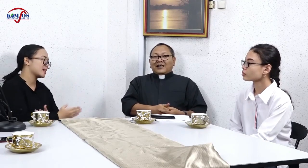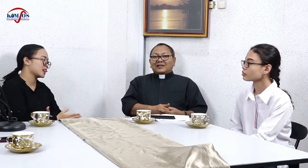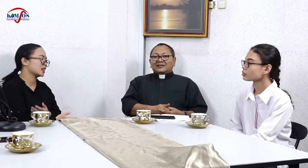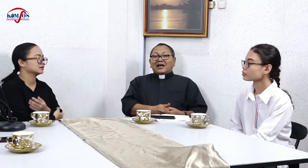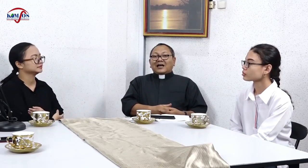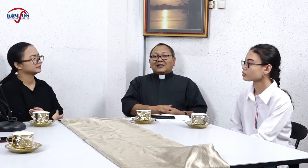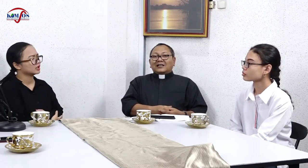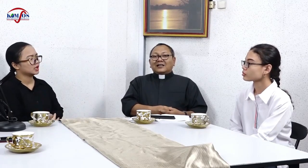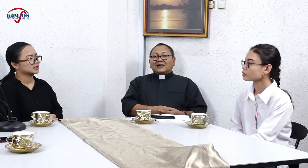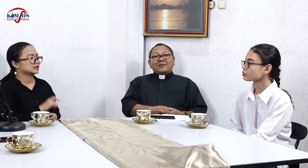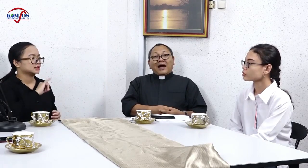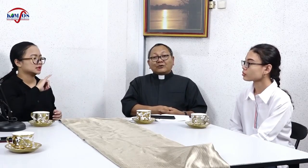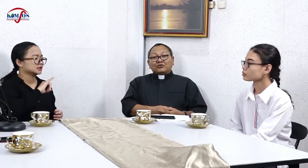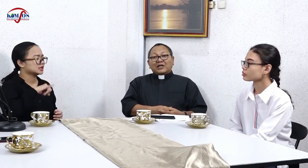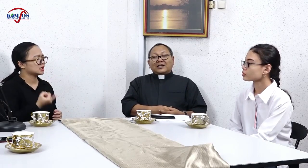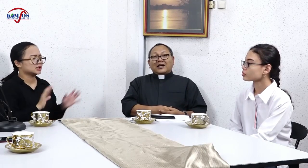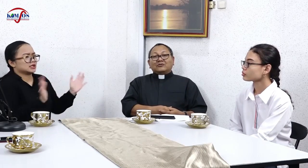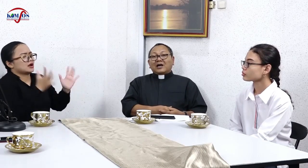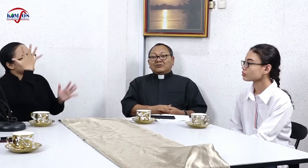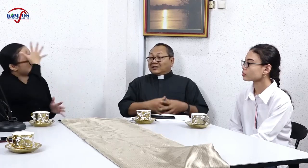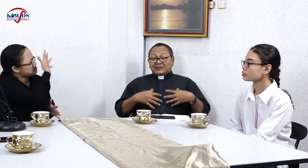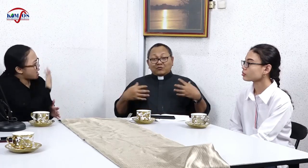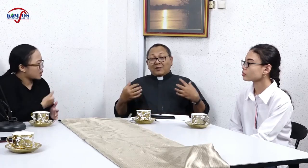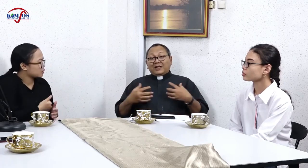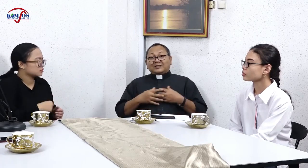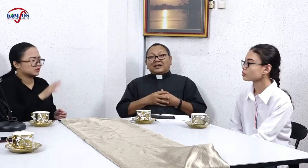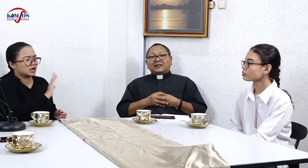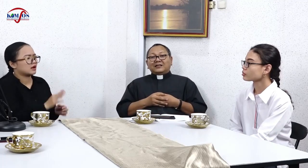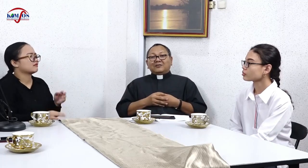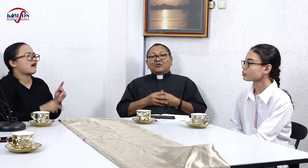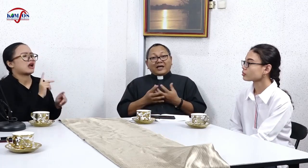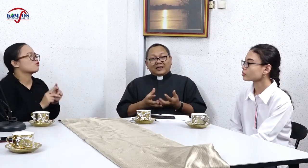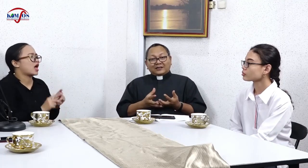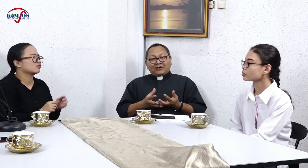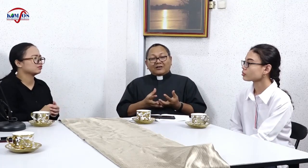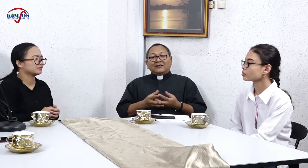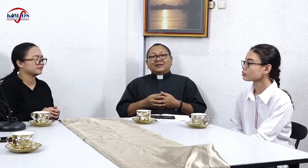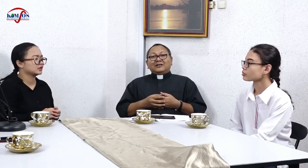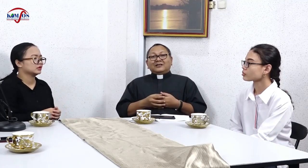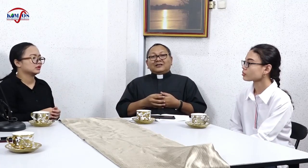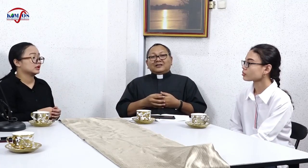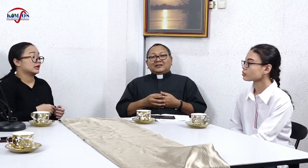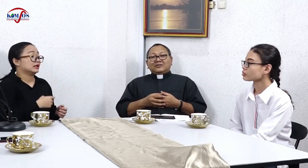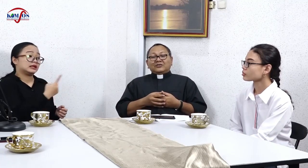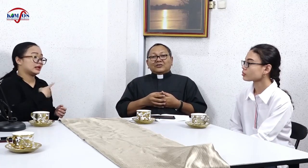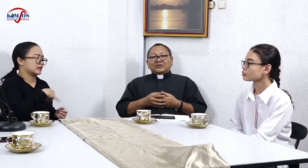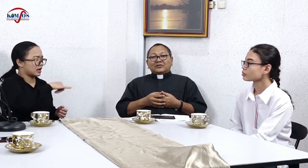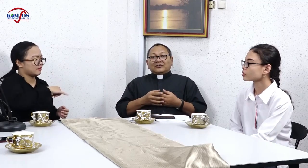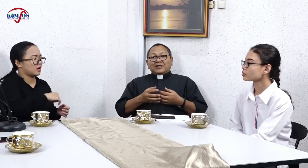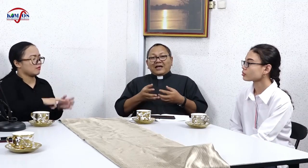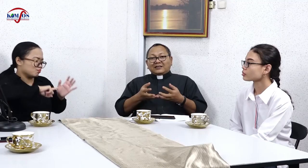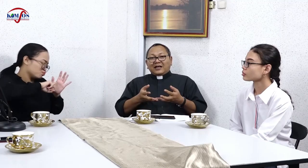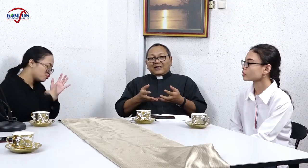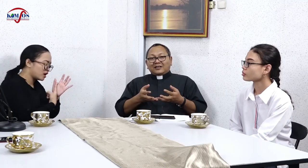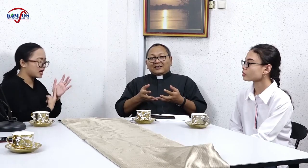Maka jangan malu jangan ragu-ragu kita semua belajar mulai dari nol untuk